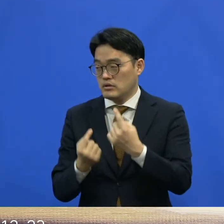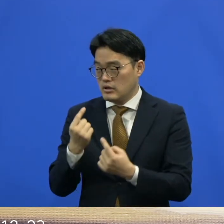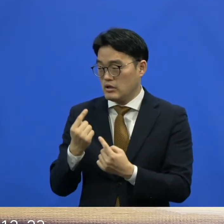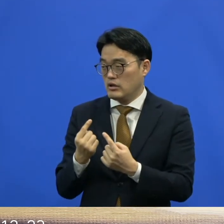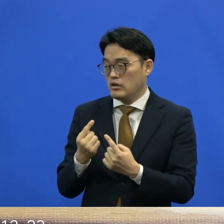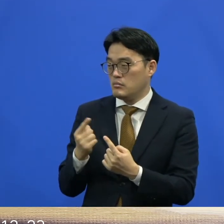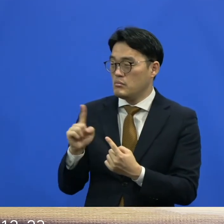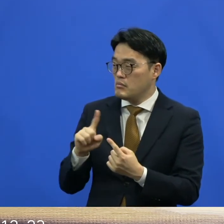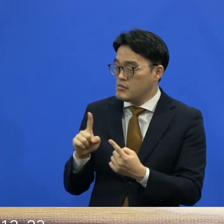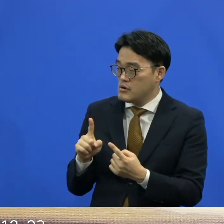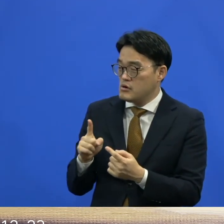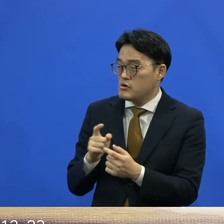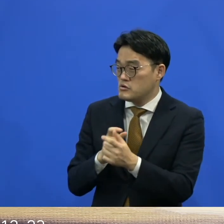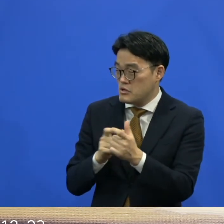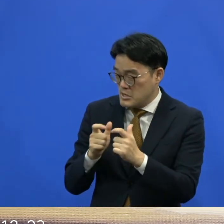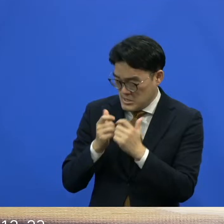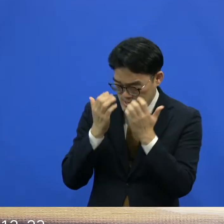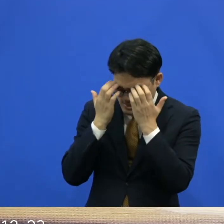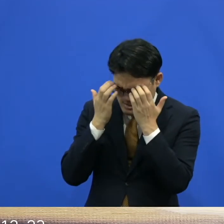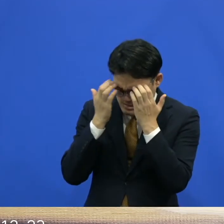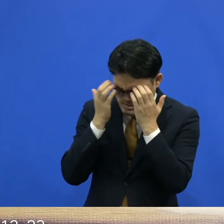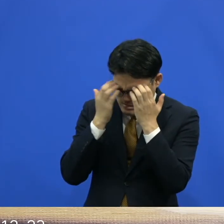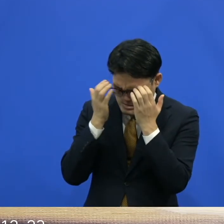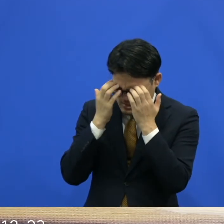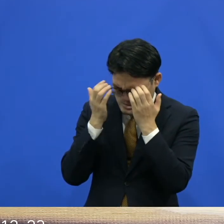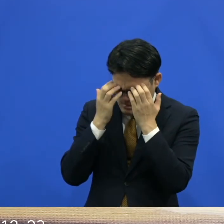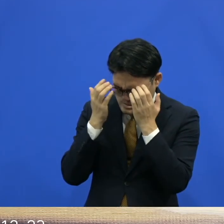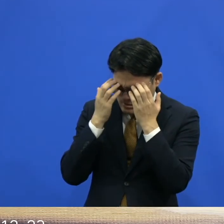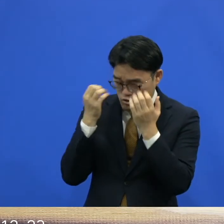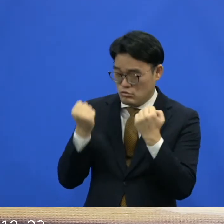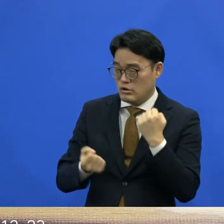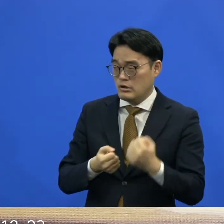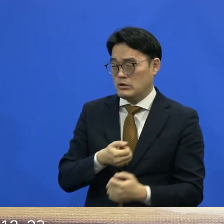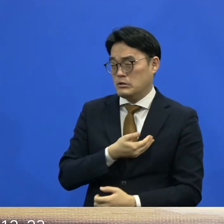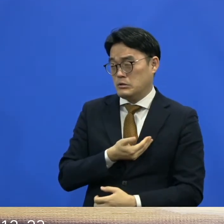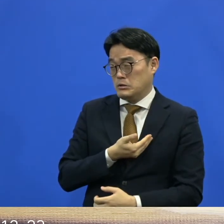그냥 고통 속에서 참는 것뿐이에요.